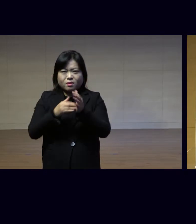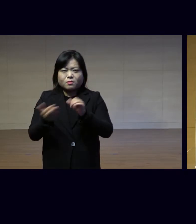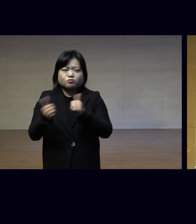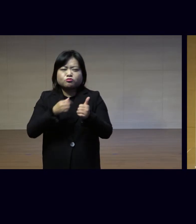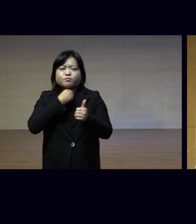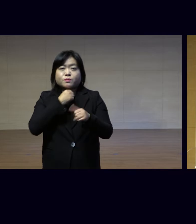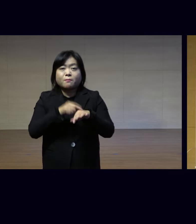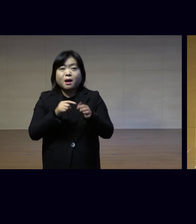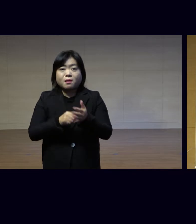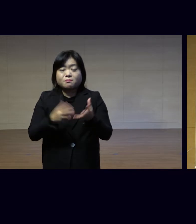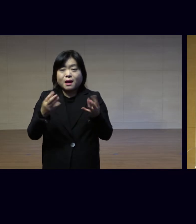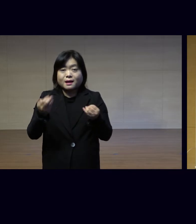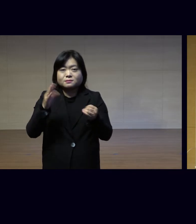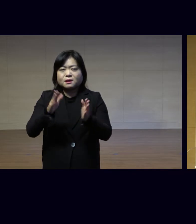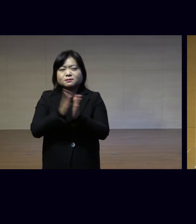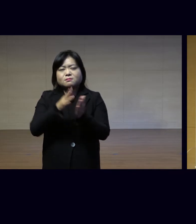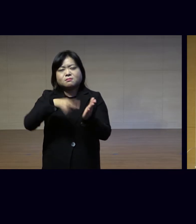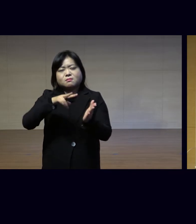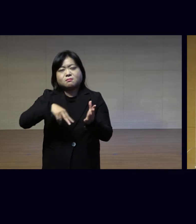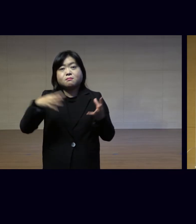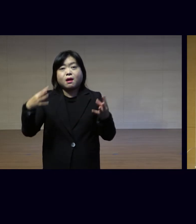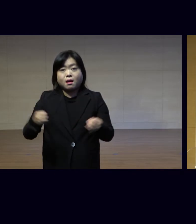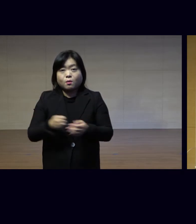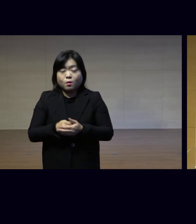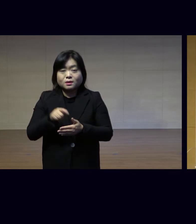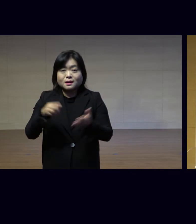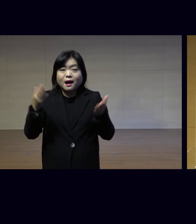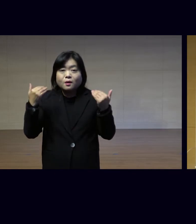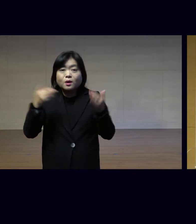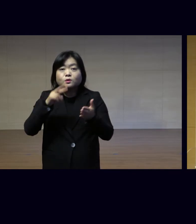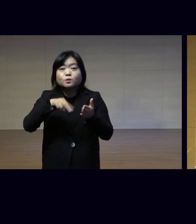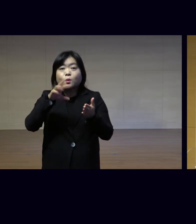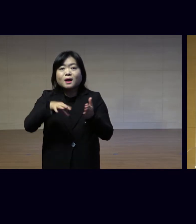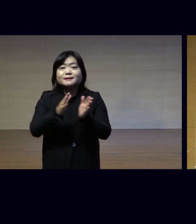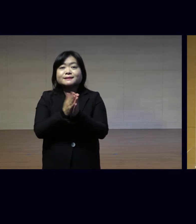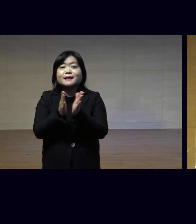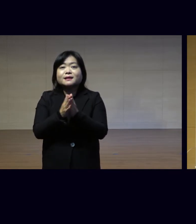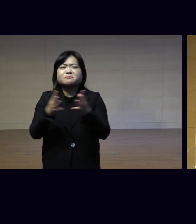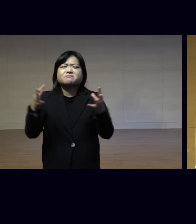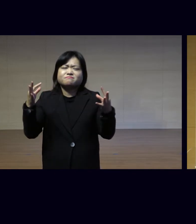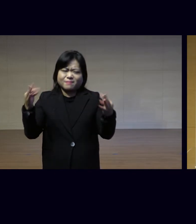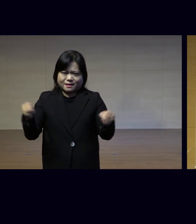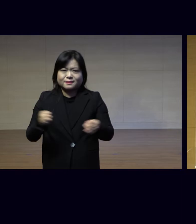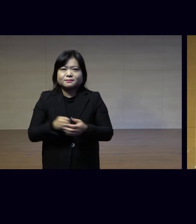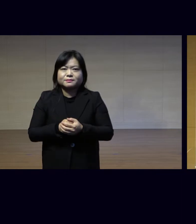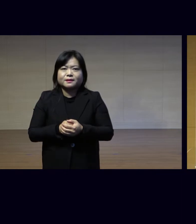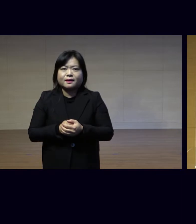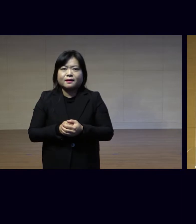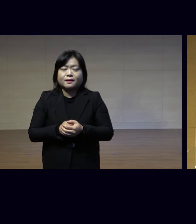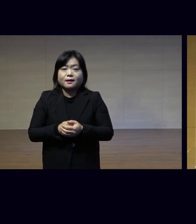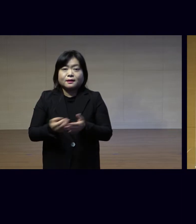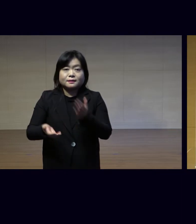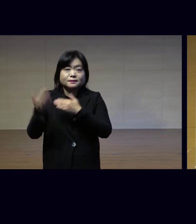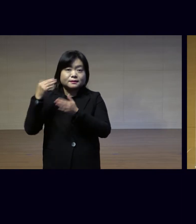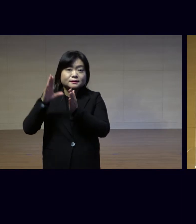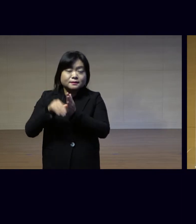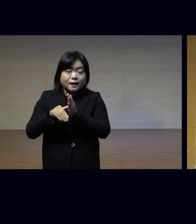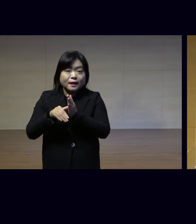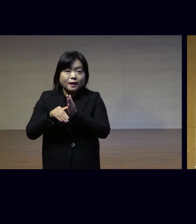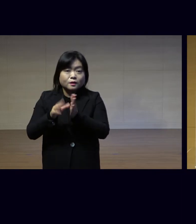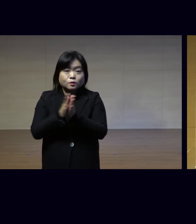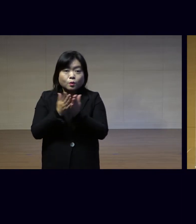했지만 독서는 굉장히 많이 했고요. 그 학교의 도서관에 책이 굉장히 많았습니다. 그리고 그때 당시에 교수